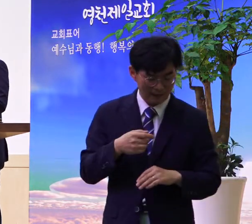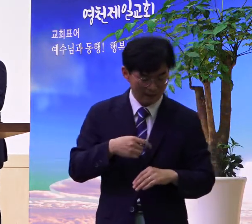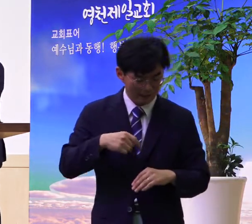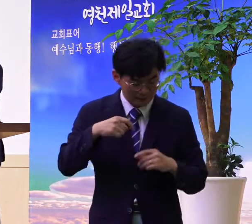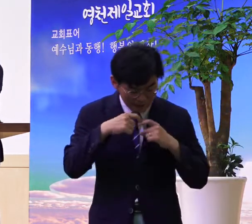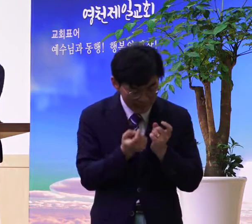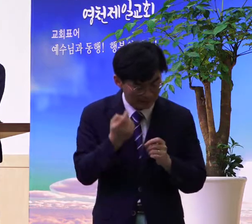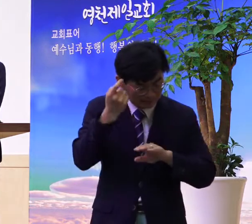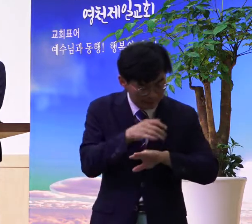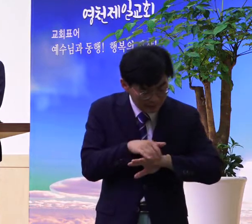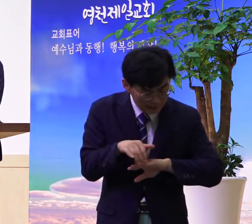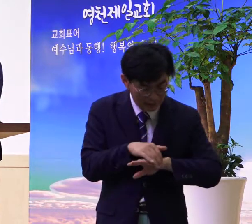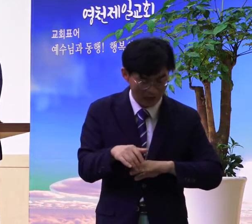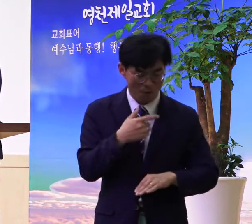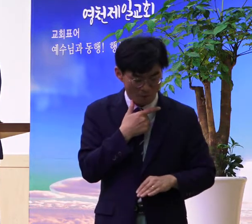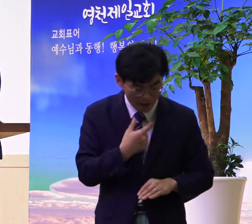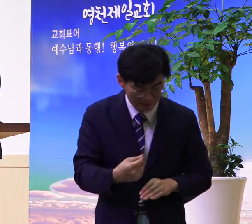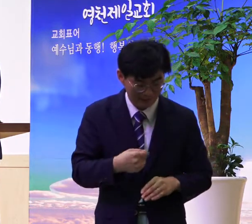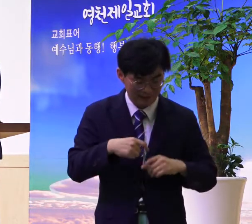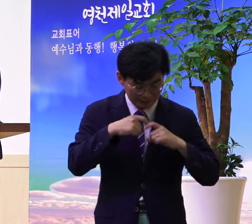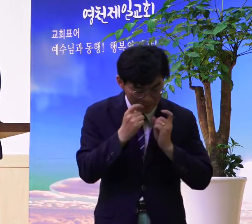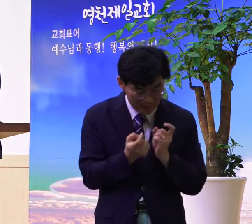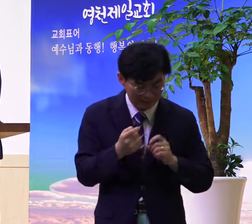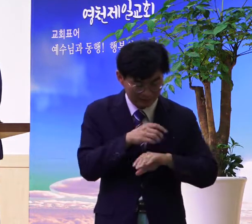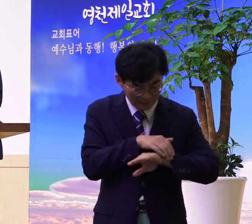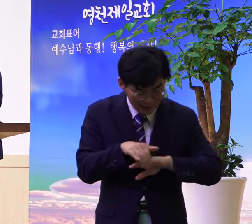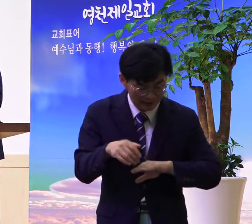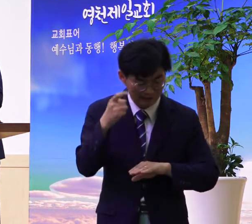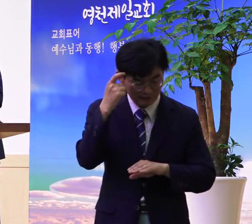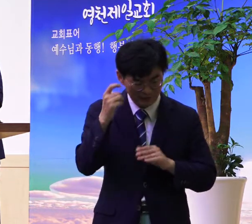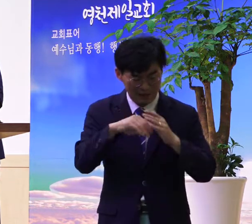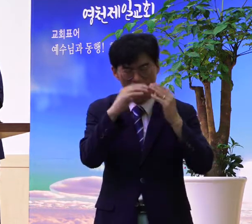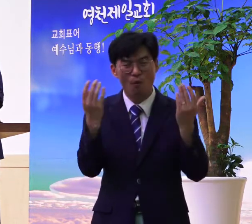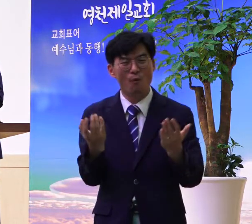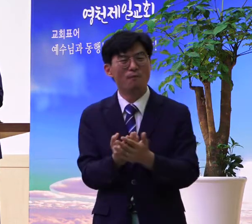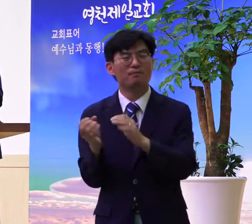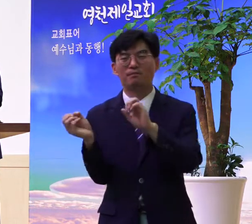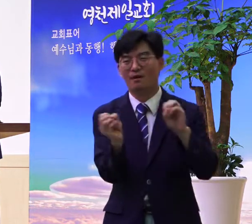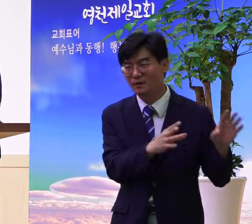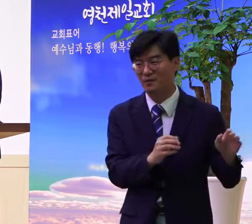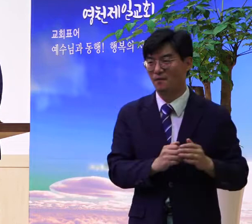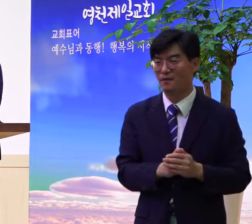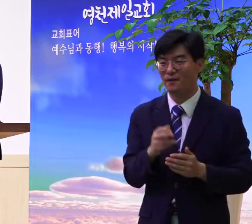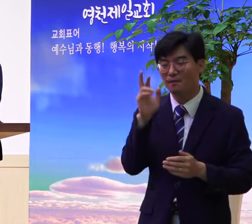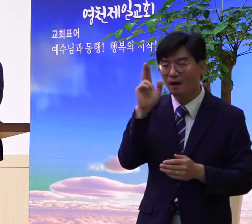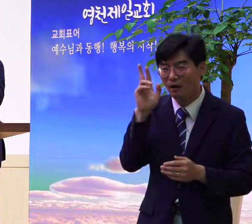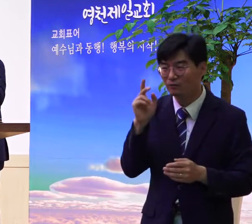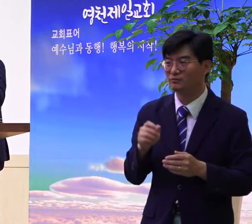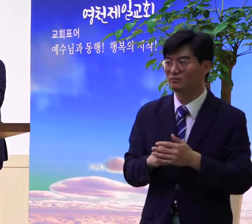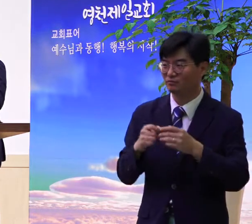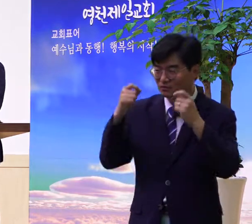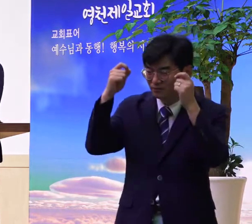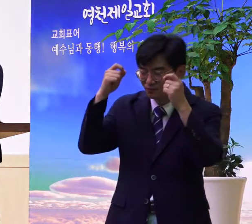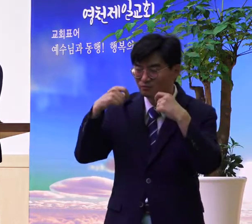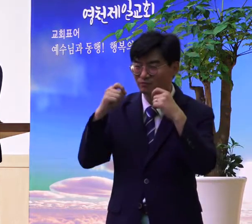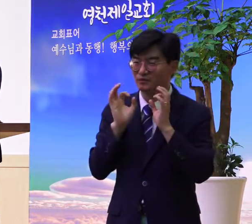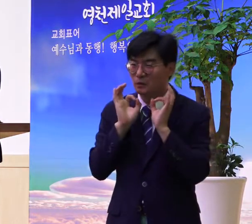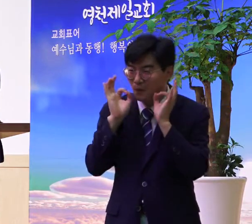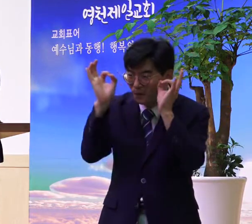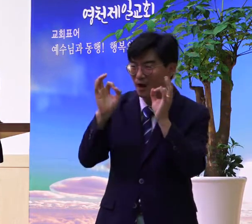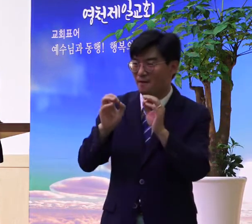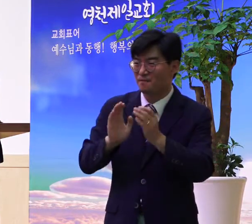다 주님의 십자가에 부었습니다. 그리고 모든 눈물과 그의 땀과 열정을 다